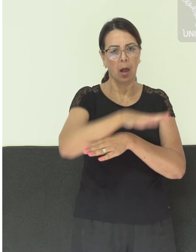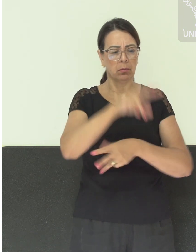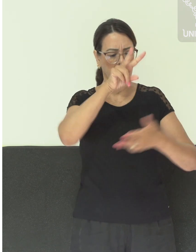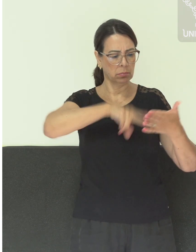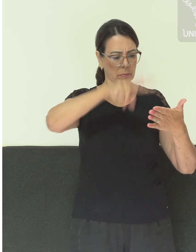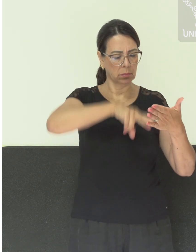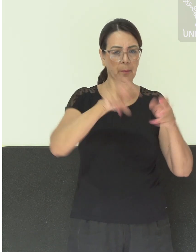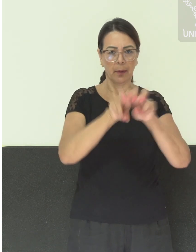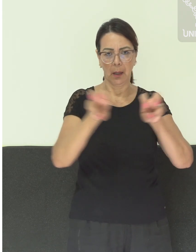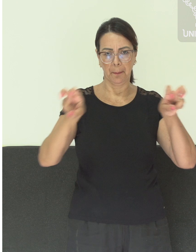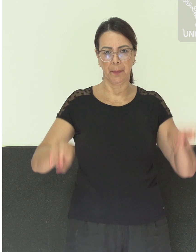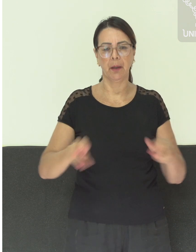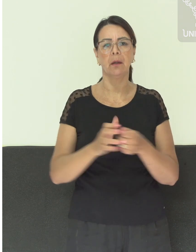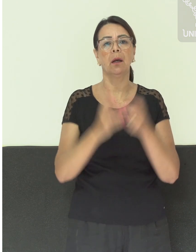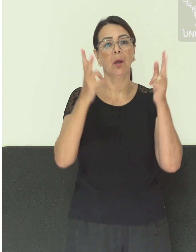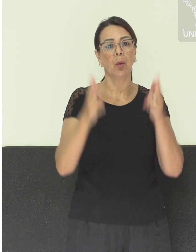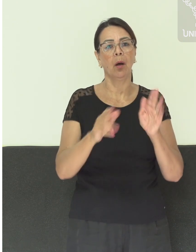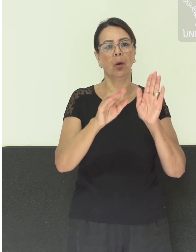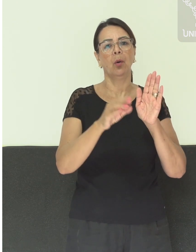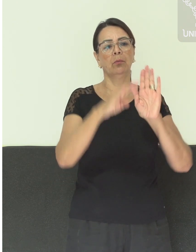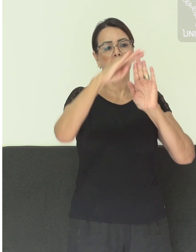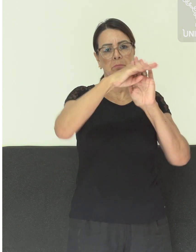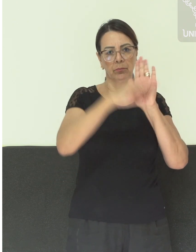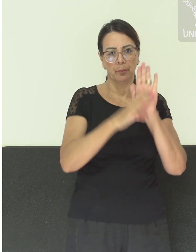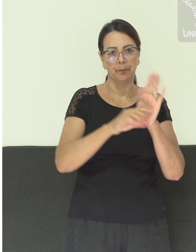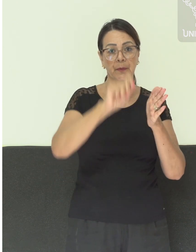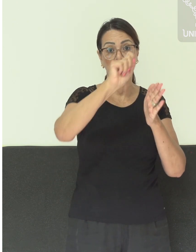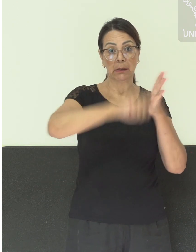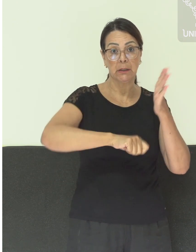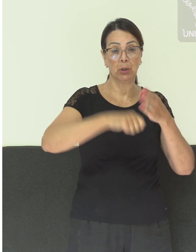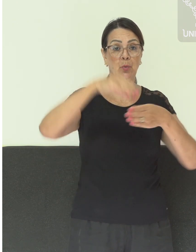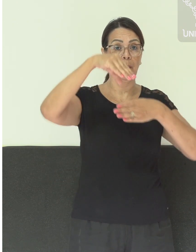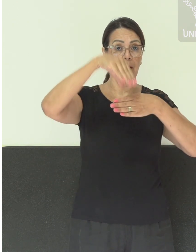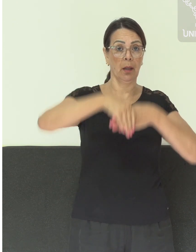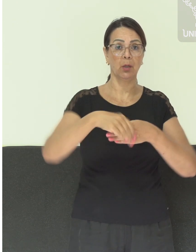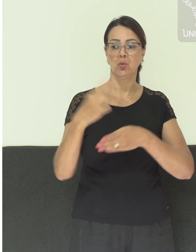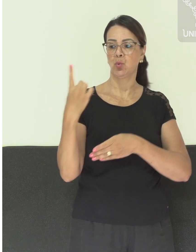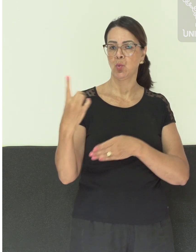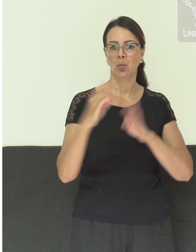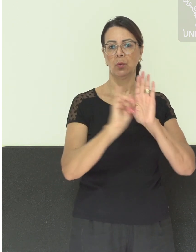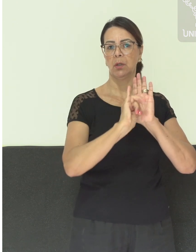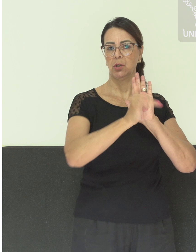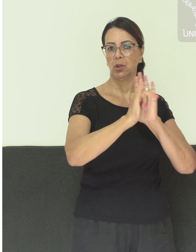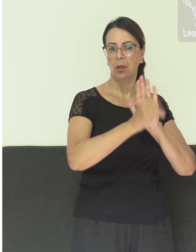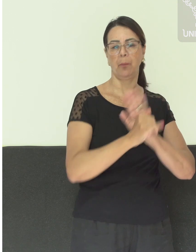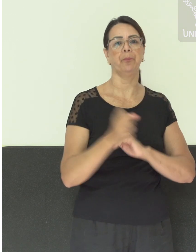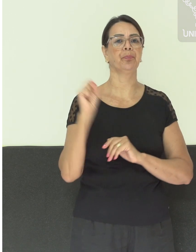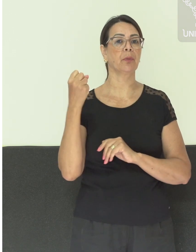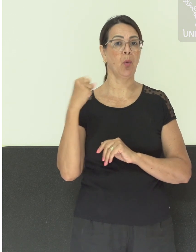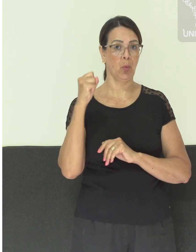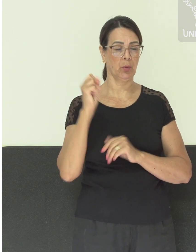análise pelas bancas, conforme o cronograma descrito no anexo 1 do presente edital. 8.